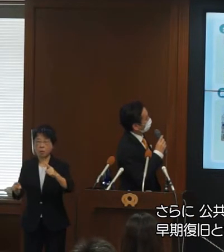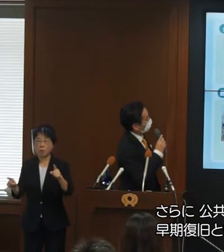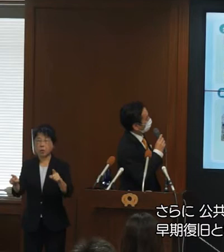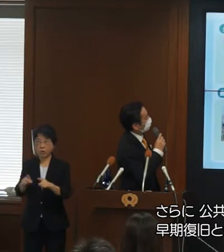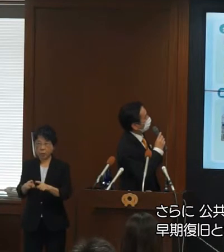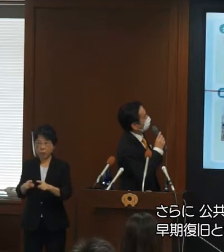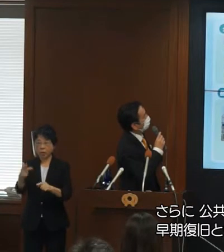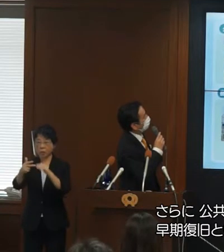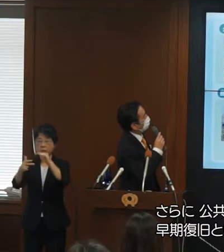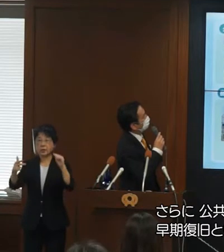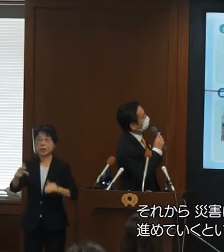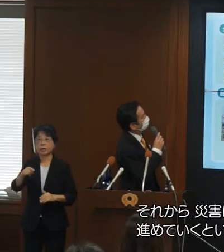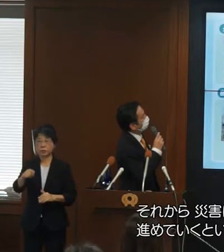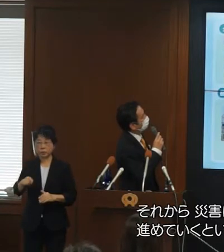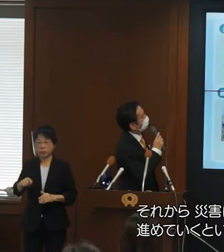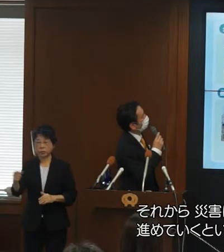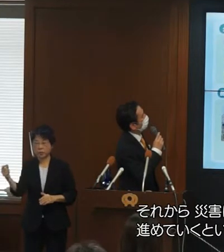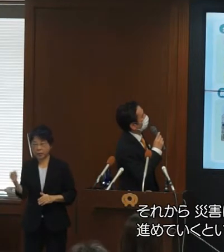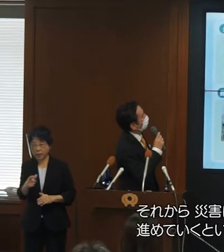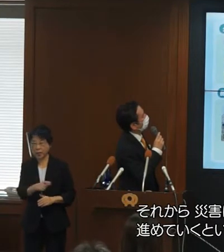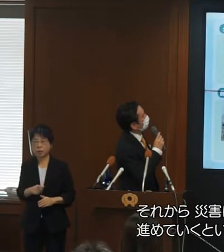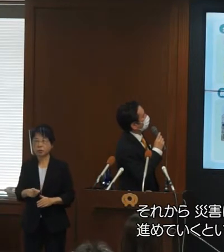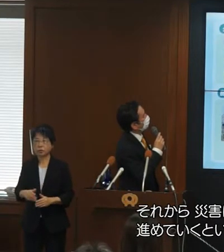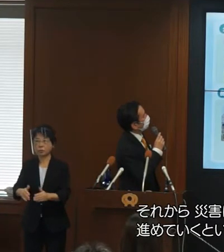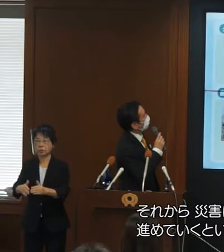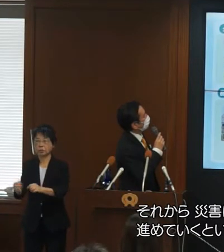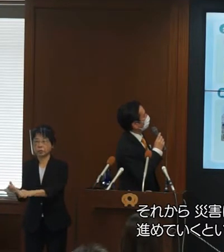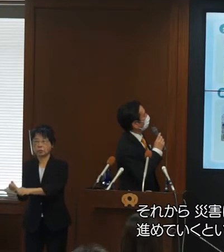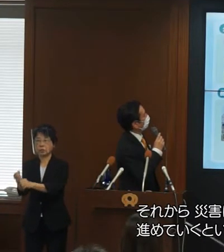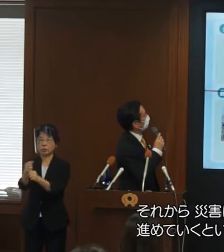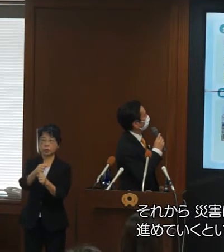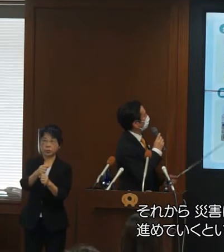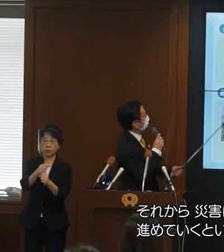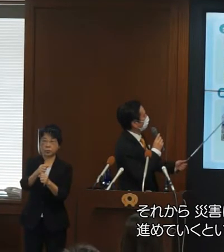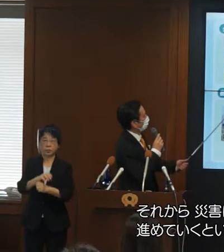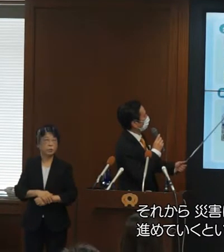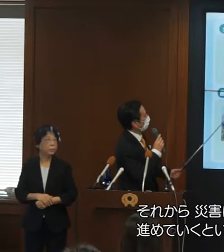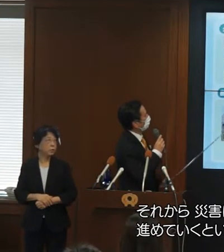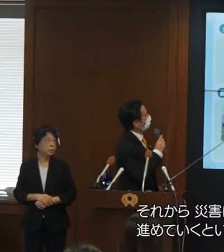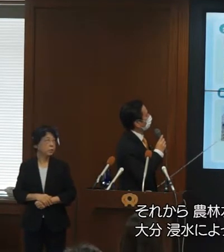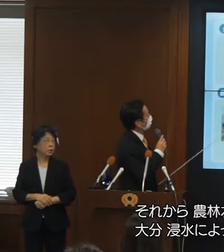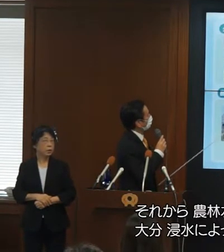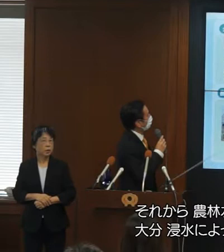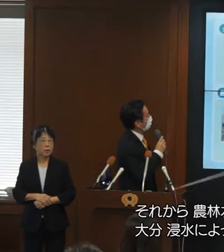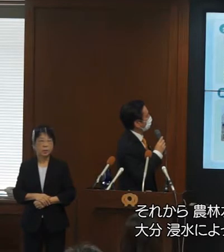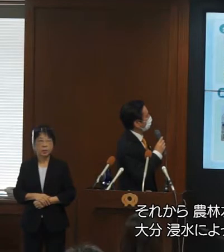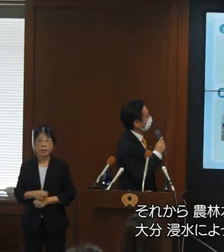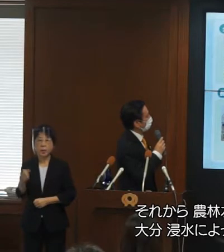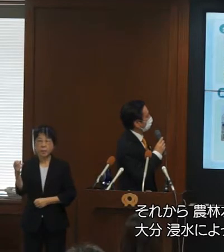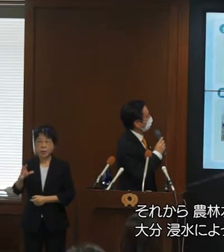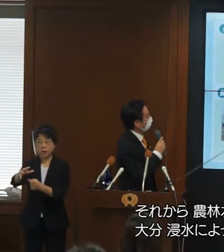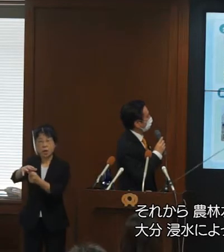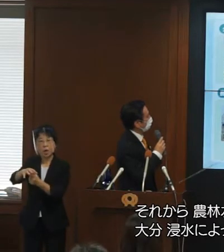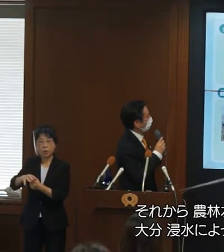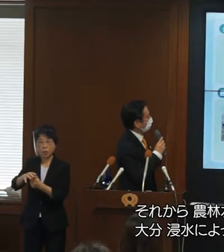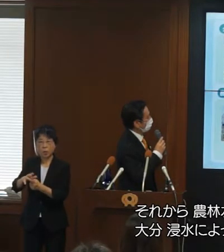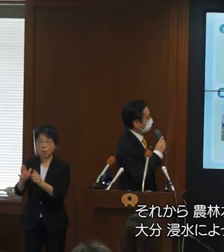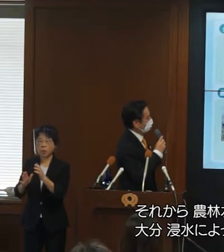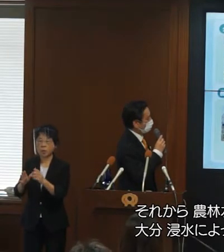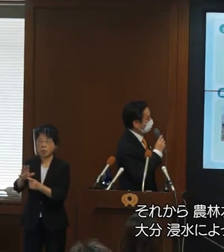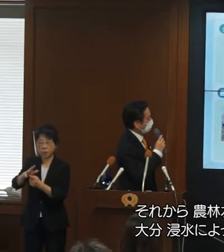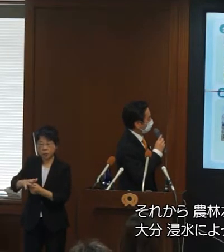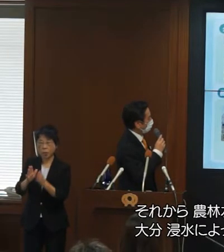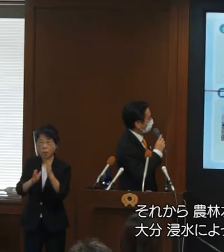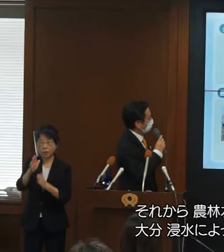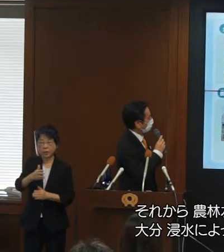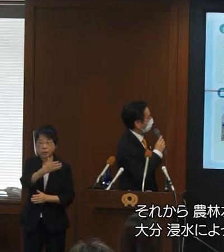早期復旧ということ、それから災害に強い建築づくりを進めていくということ、それから農林水産関係についても